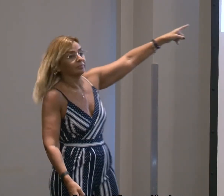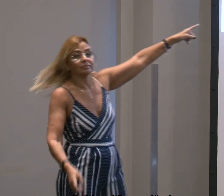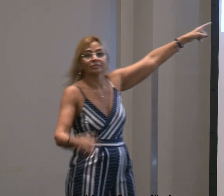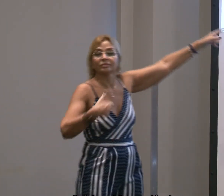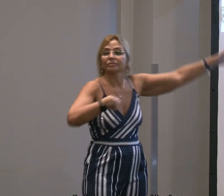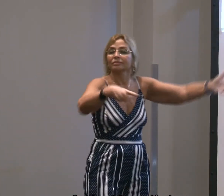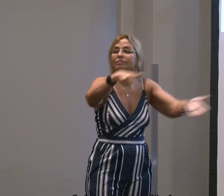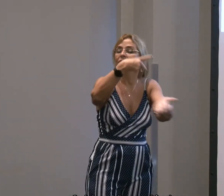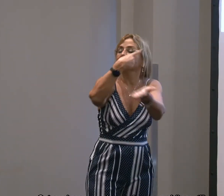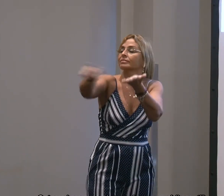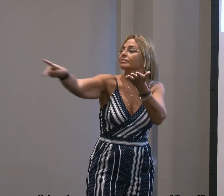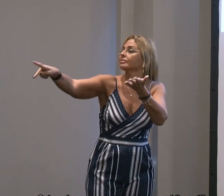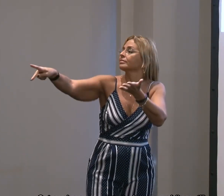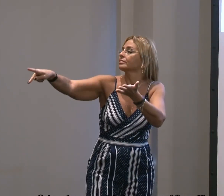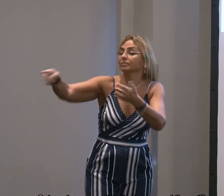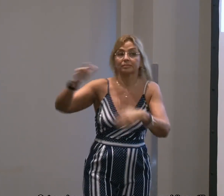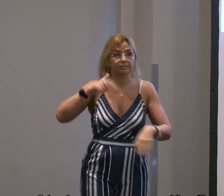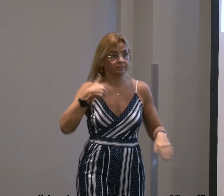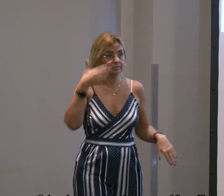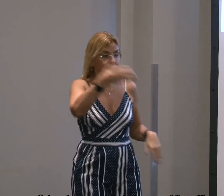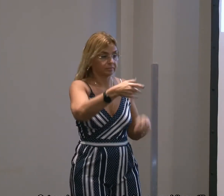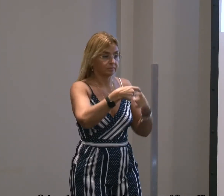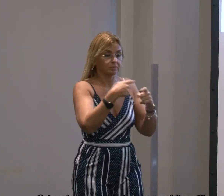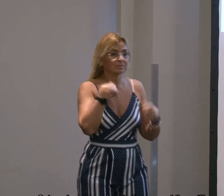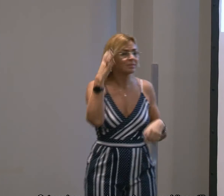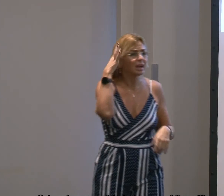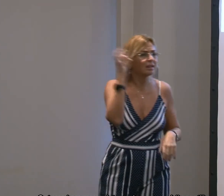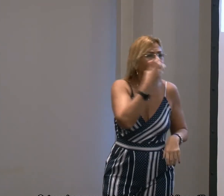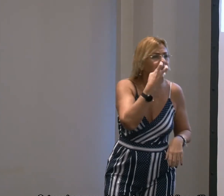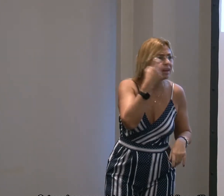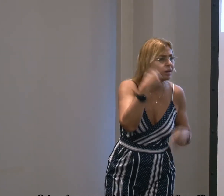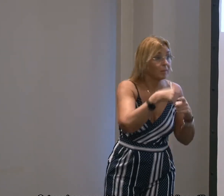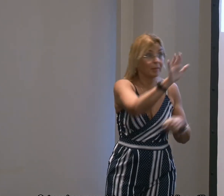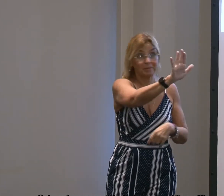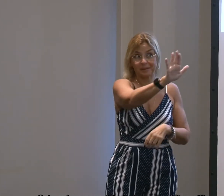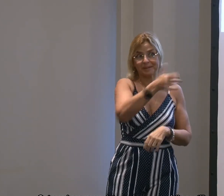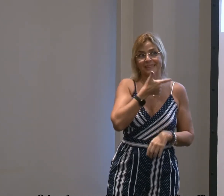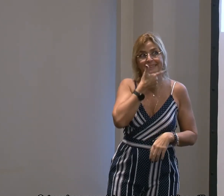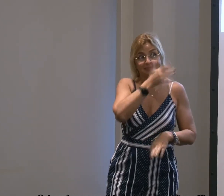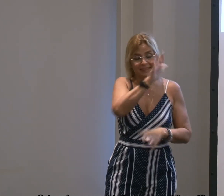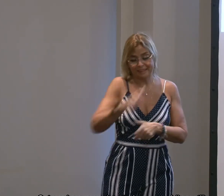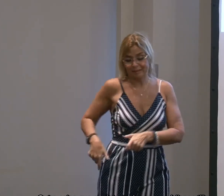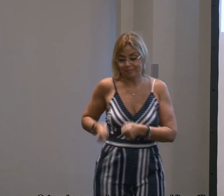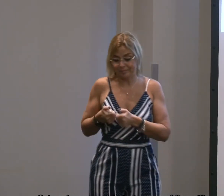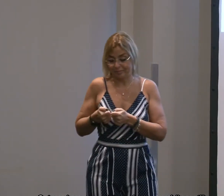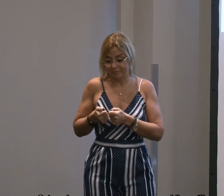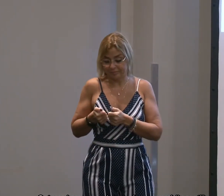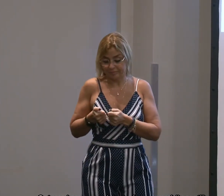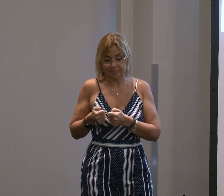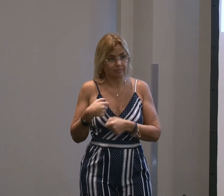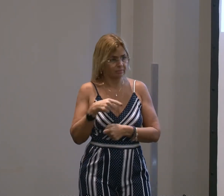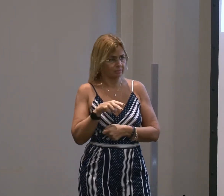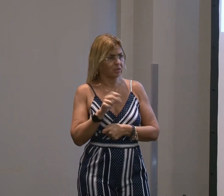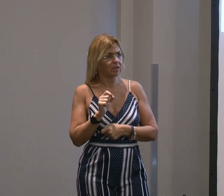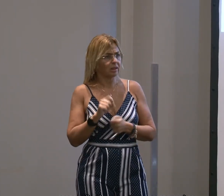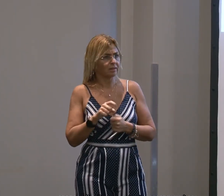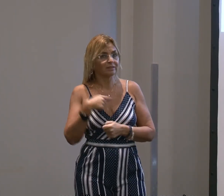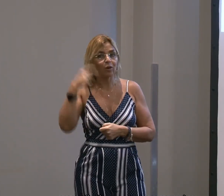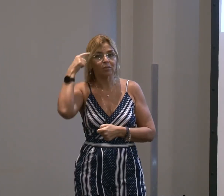funcionar. Outra coisa que eu detesto é que os médicos utilizam esse aplicativo para tentar se